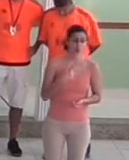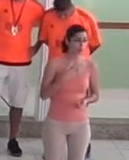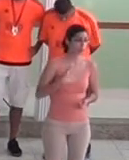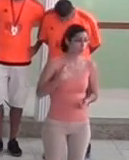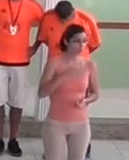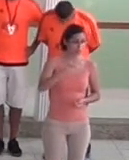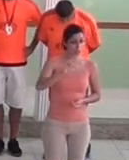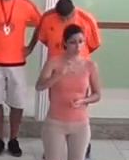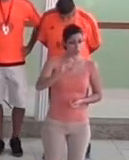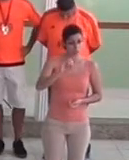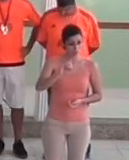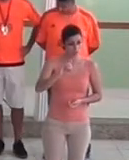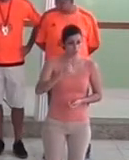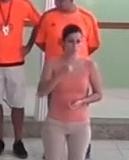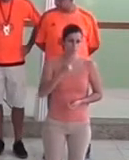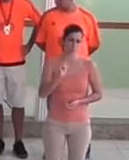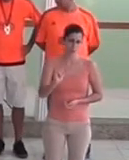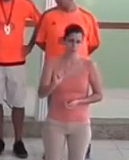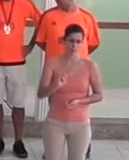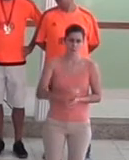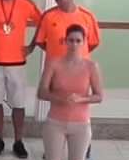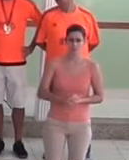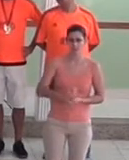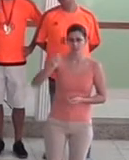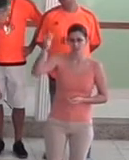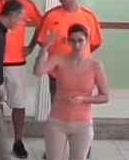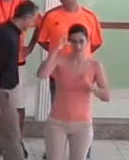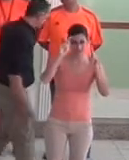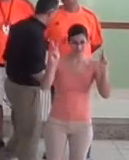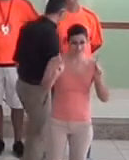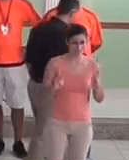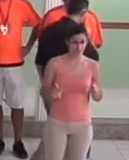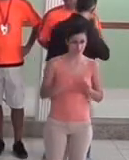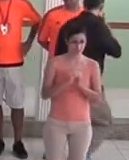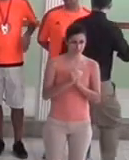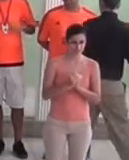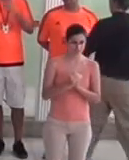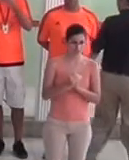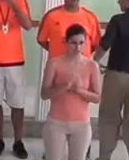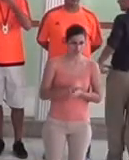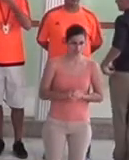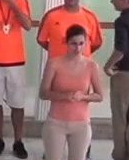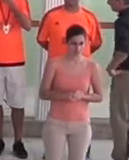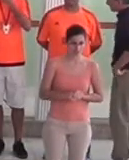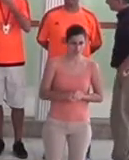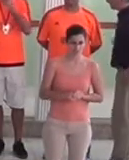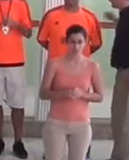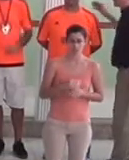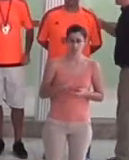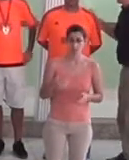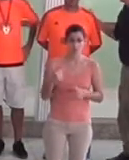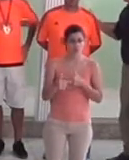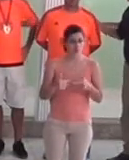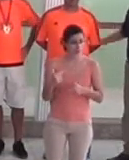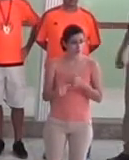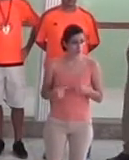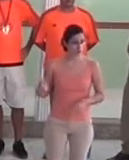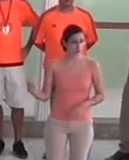feito. A graça e a paz, irmãos, amém? Então, o trabalho que nós